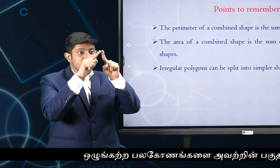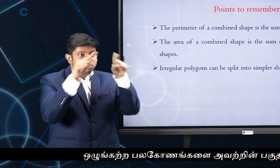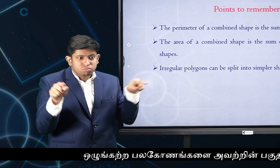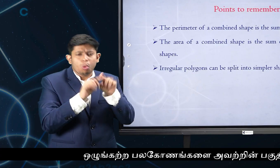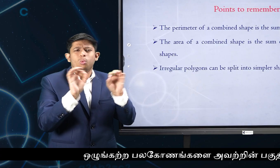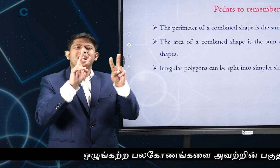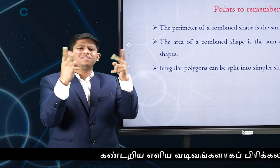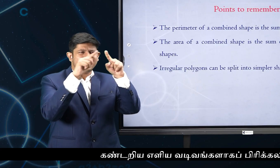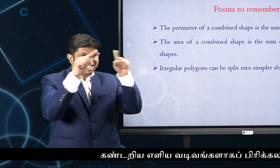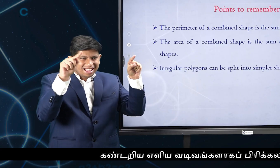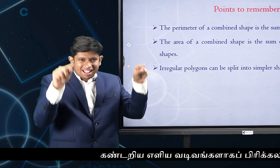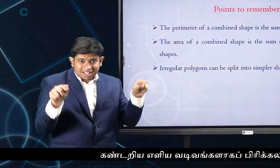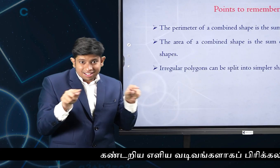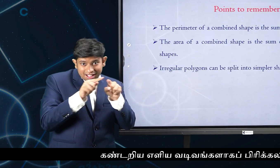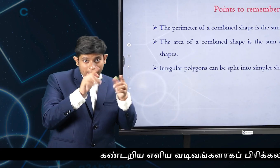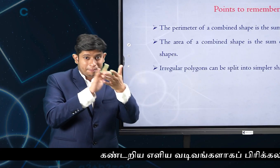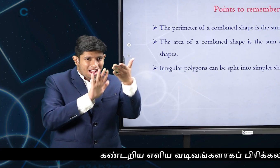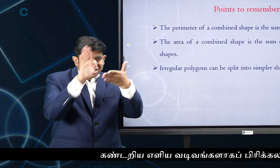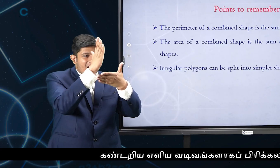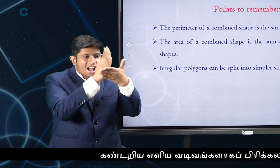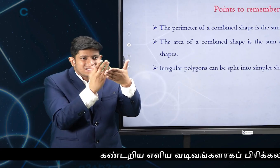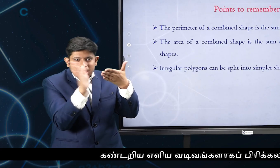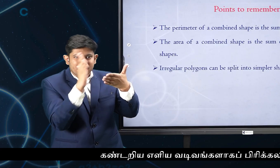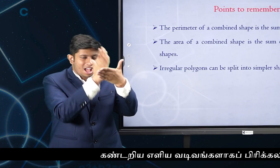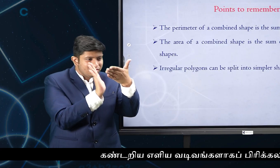அவற்றின் பகுதிகளை கண்டறிய எளிய வடிவங்களாக பிரிக்கலாம்.